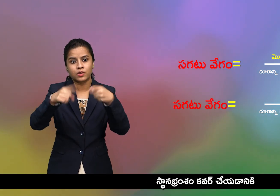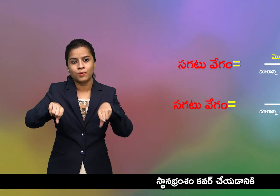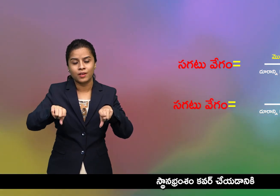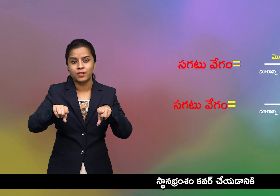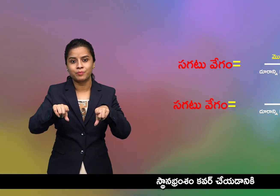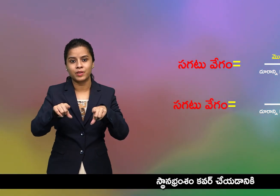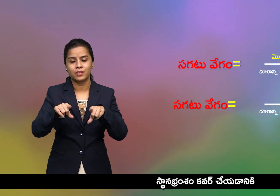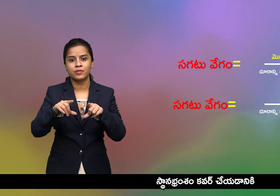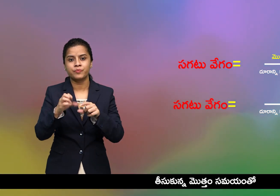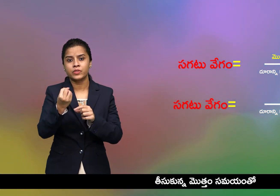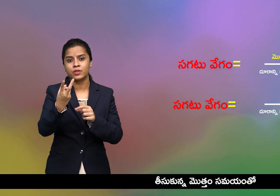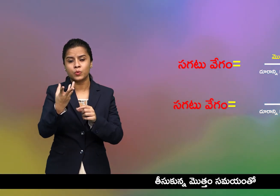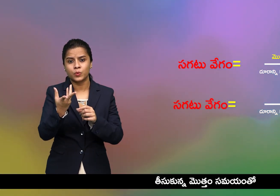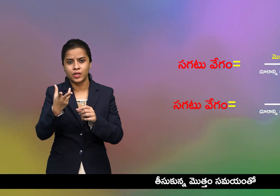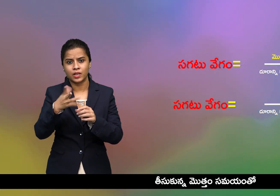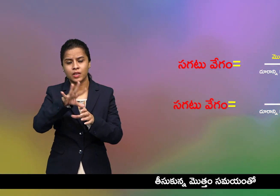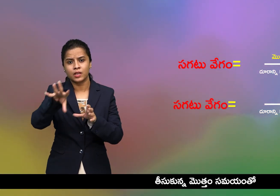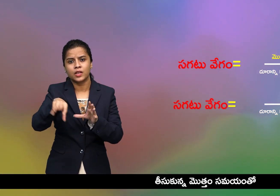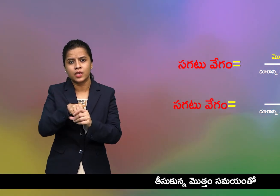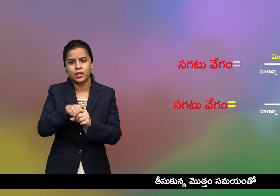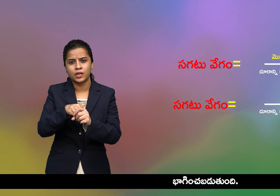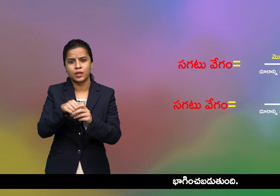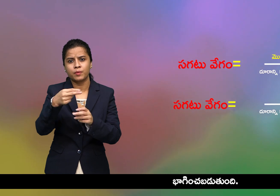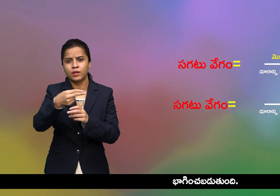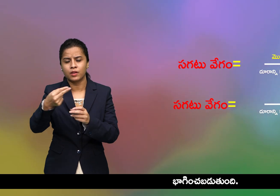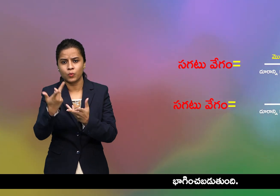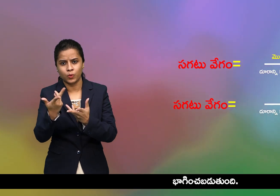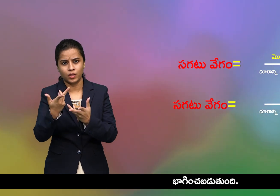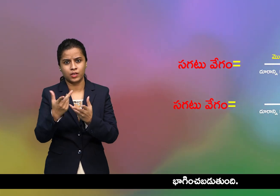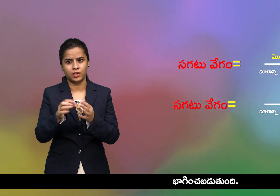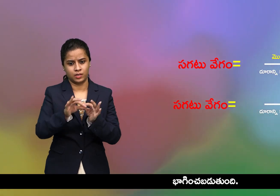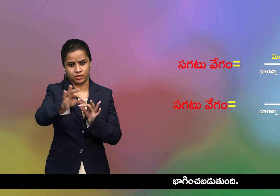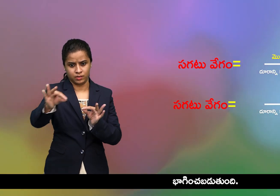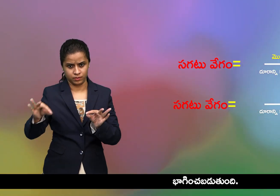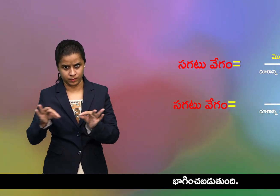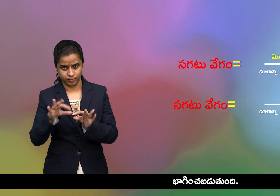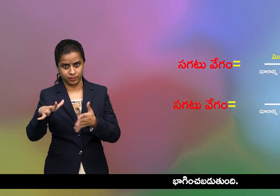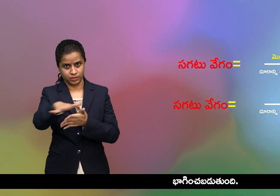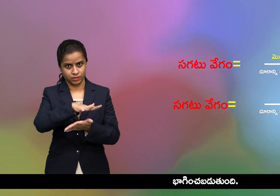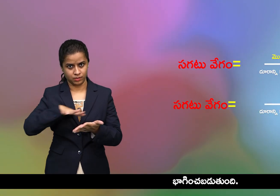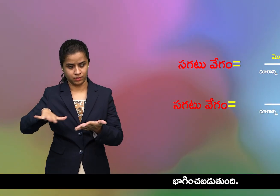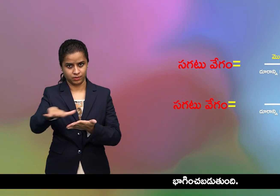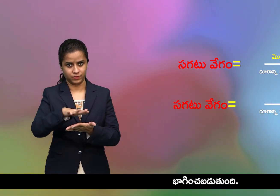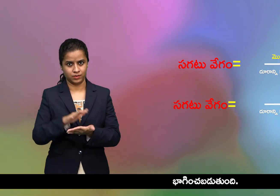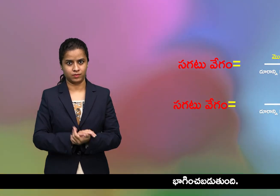స్థానభ్రంశం కవర్ చేయడానికి తీసుకున్న మొత్తం సమయంతో భాగించబడుతుంది.